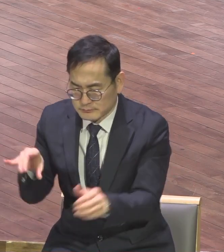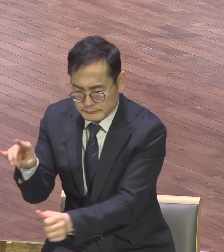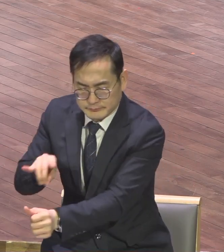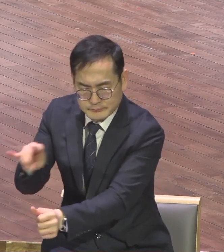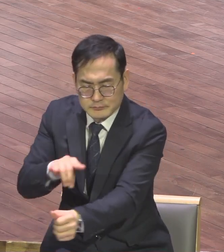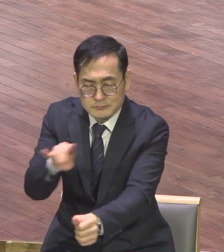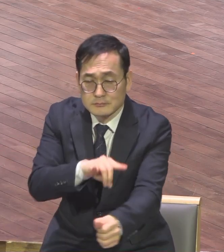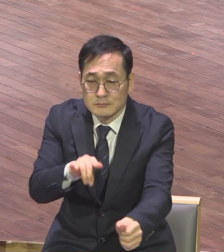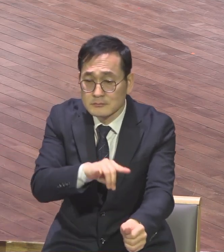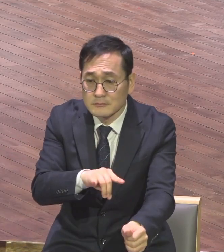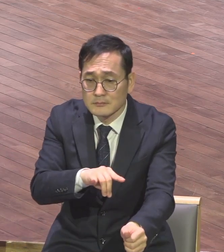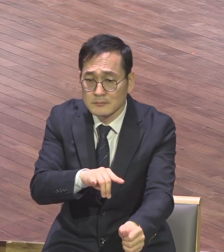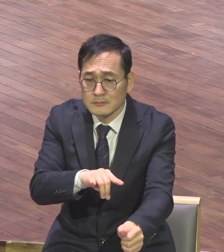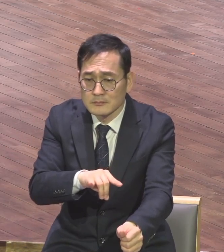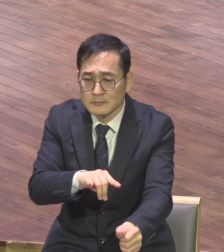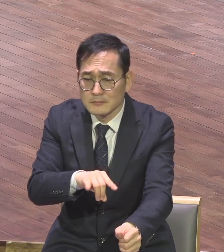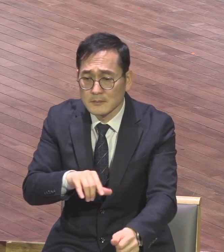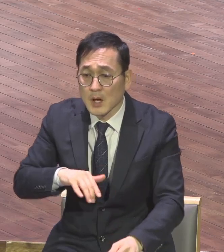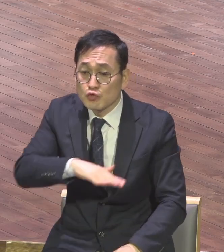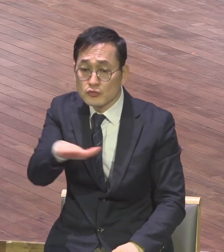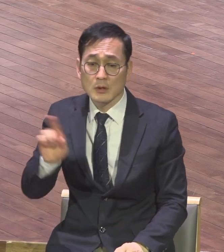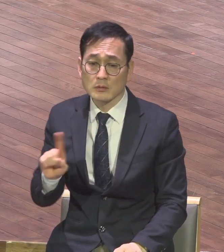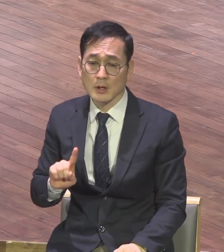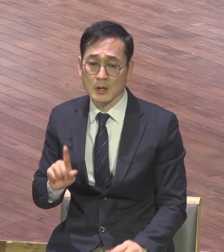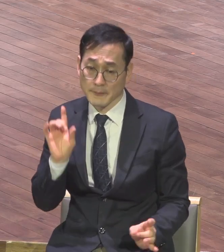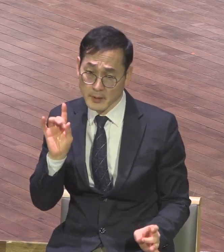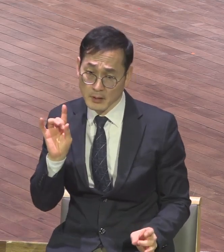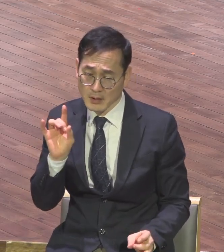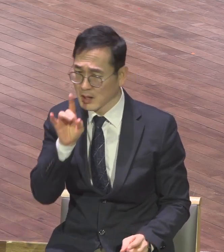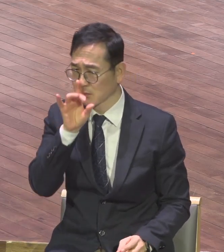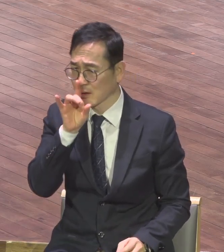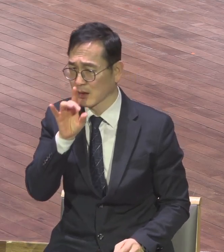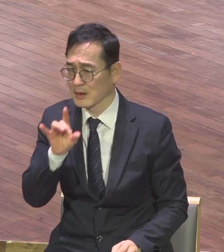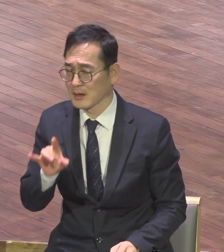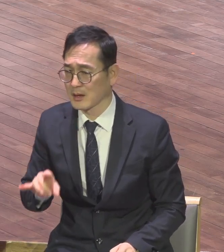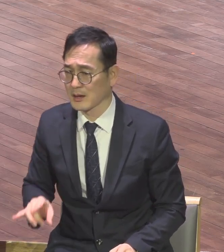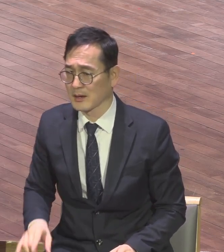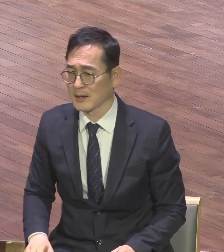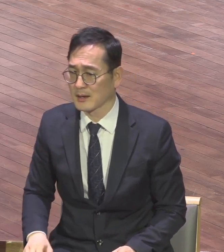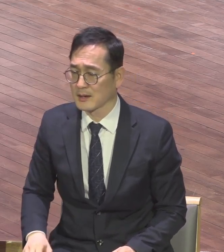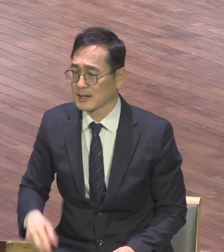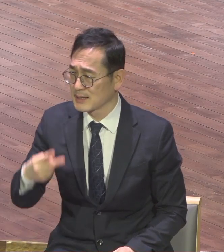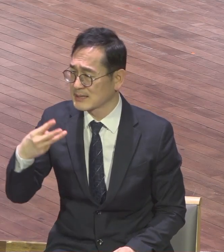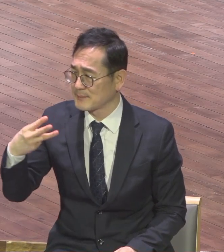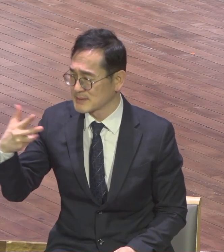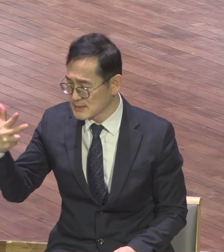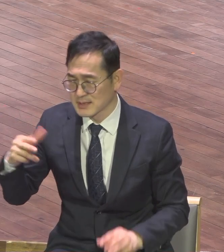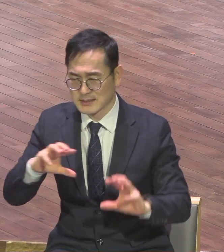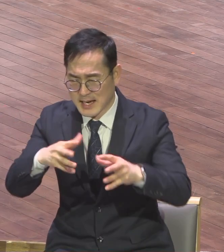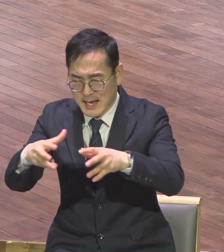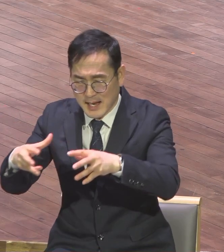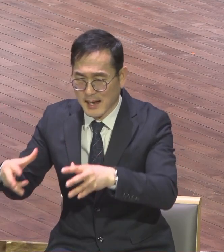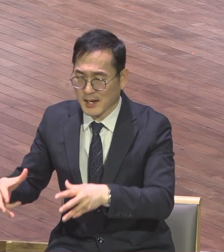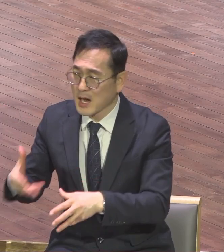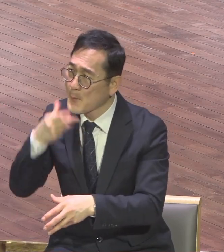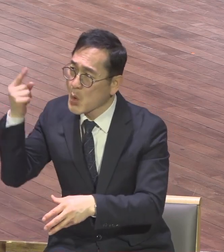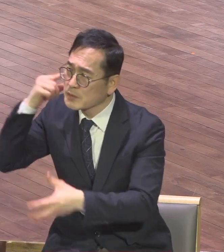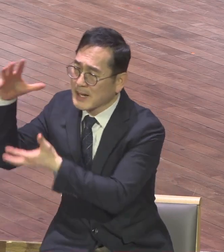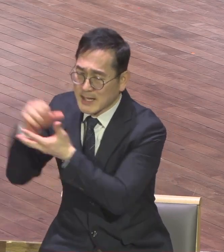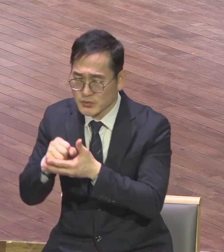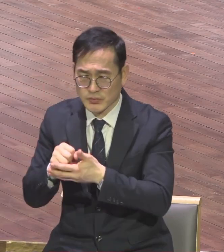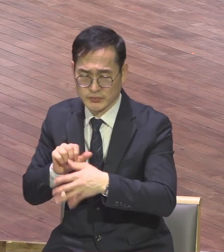3차를 살릴 플랫폼이 되기를 기도하며 도전해야 합니다. 가능하겠습니까? 우리 교회가 2, 3, 4로 살릴 복음